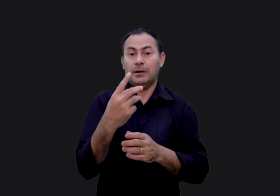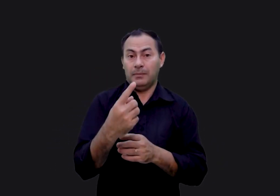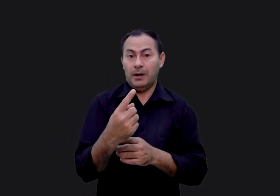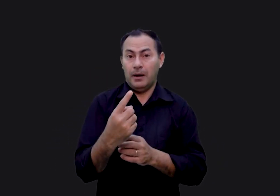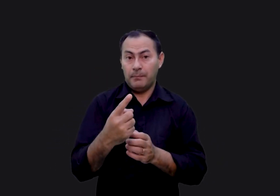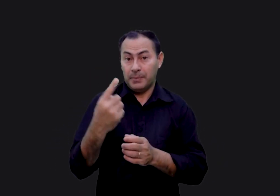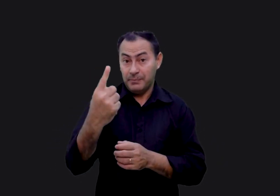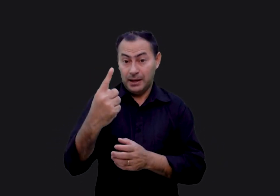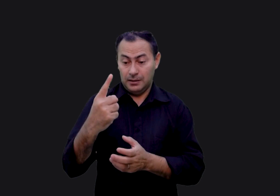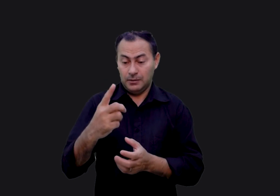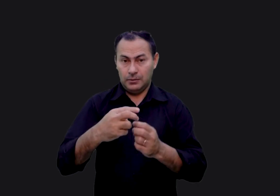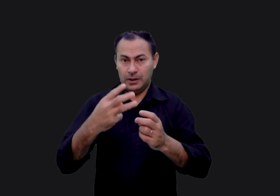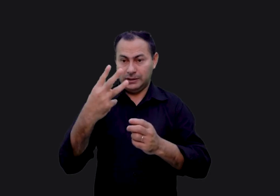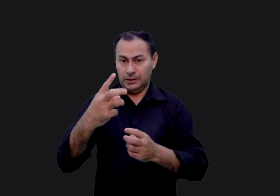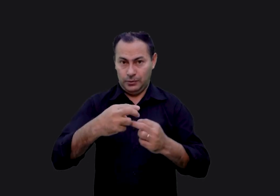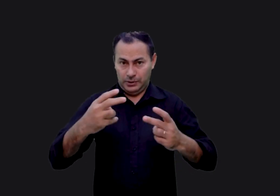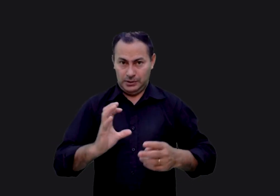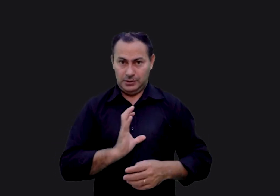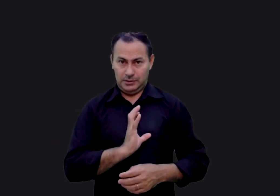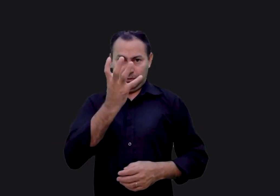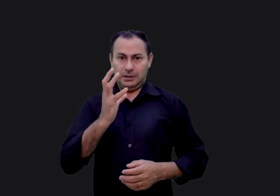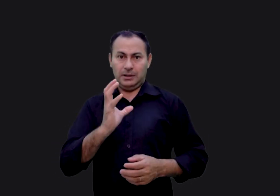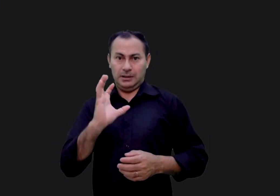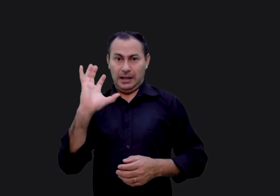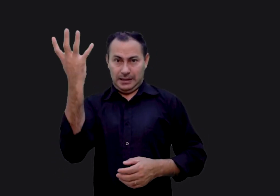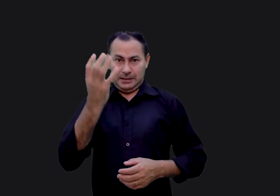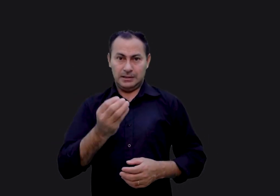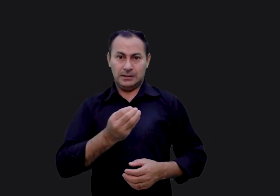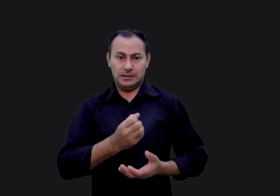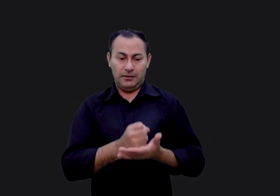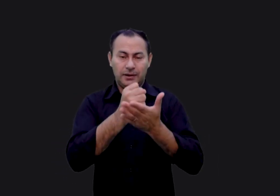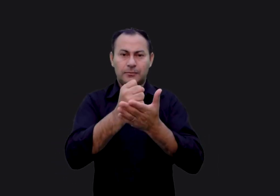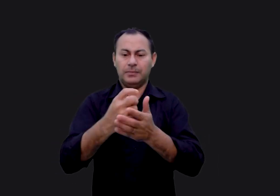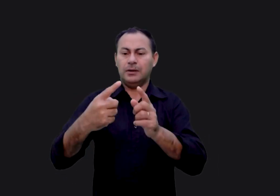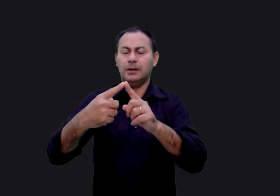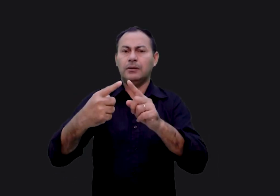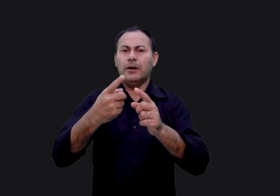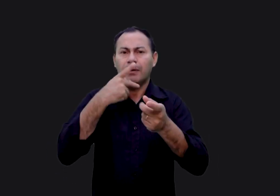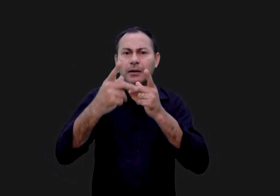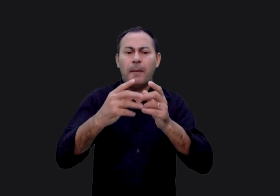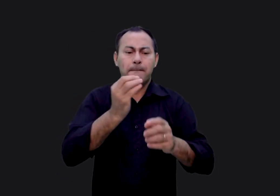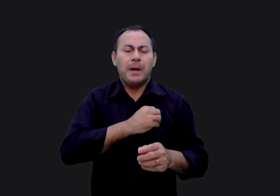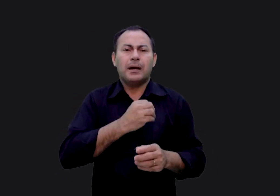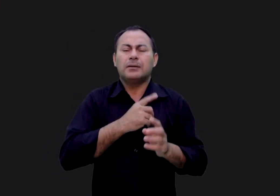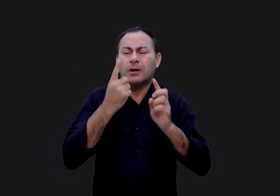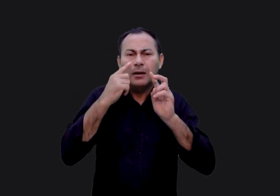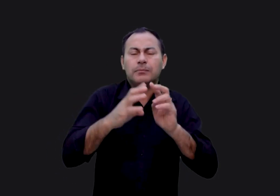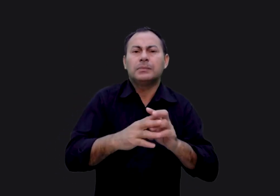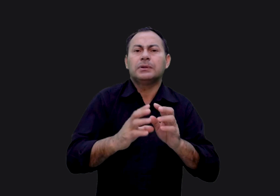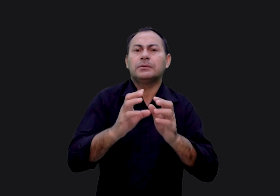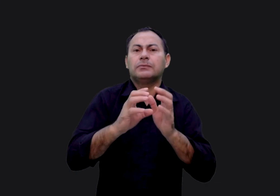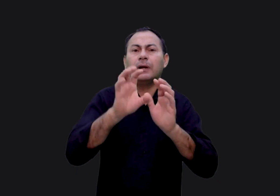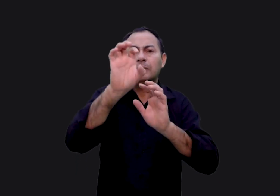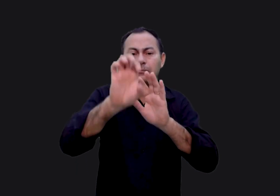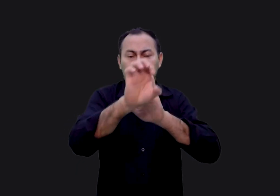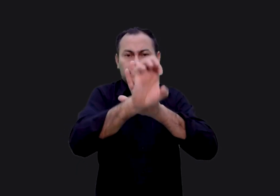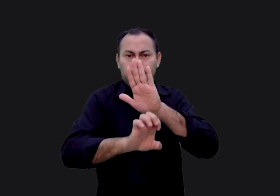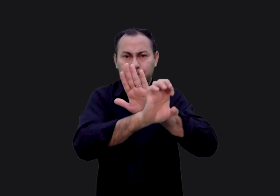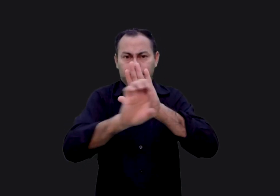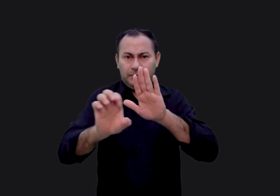Jesus Cristo eliminou o castigo do pecado. As Escrituras chamam isso de o Evangelho ou Boas Novas. O Evangelho